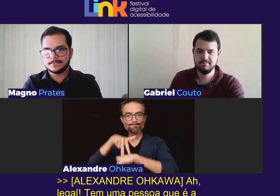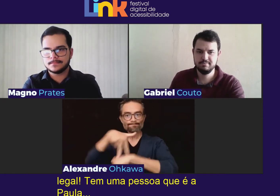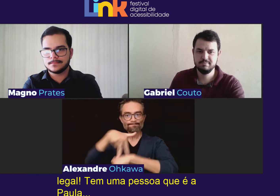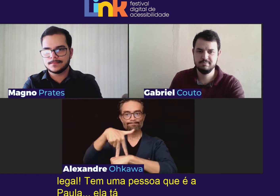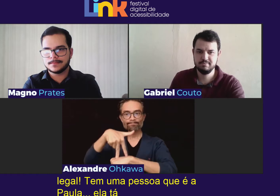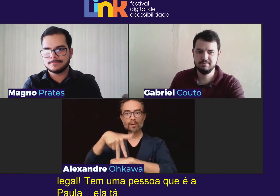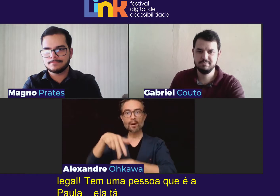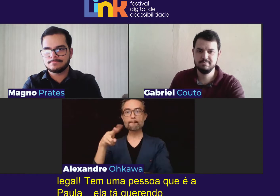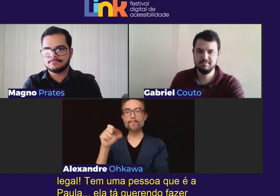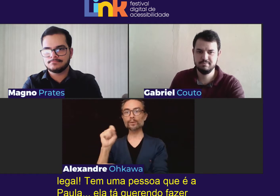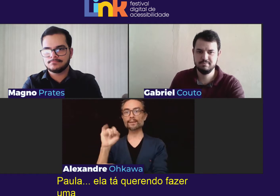pergunta.